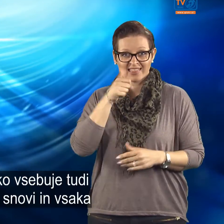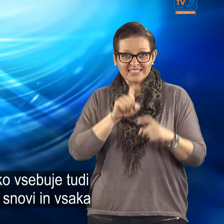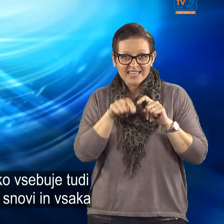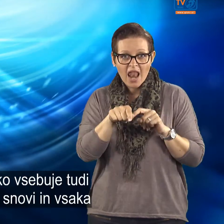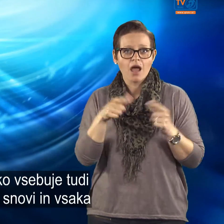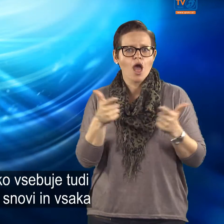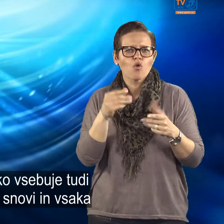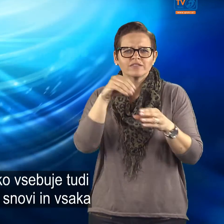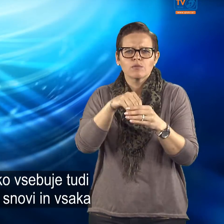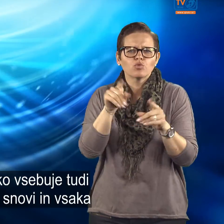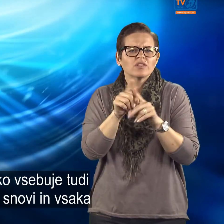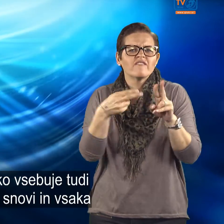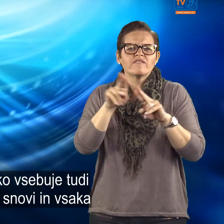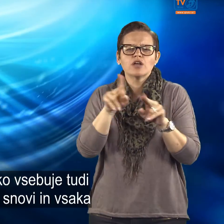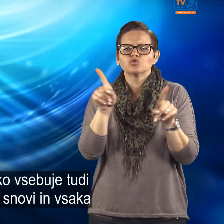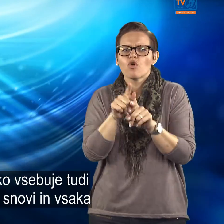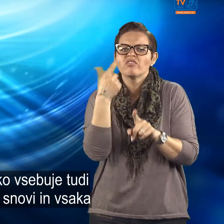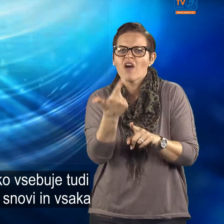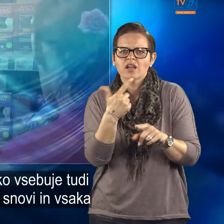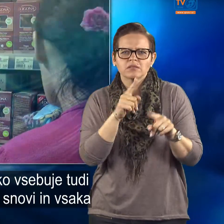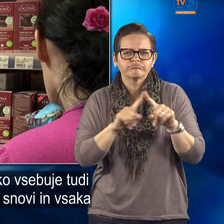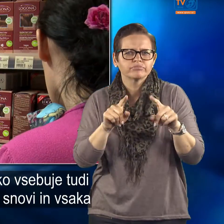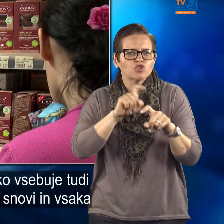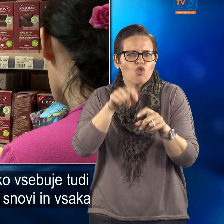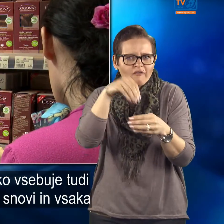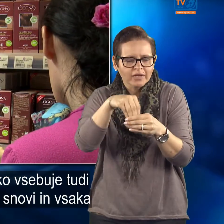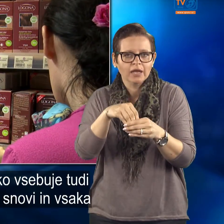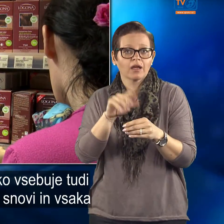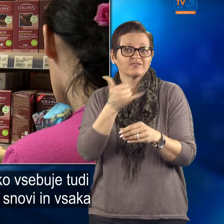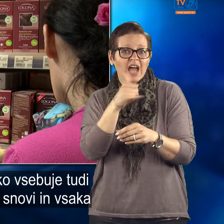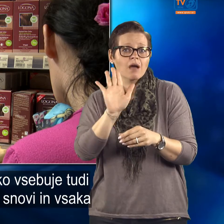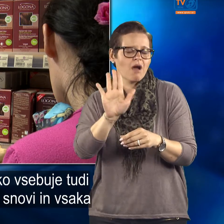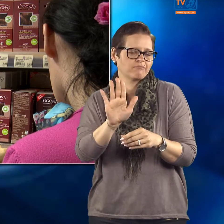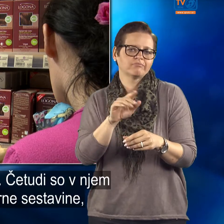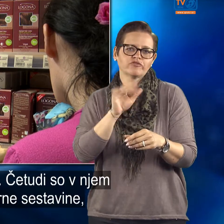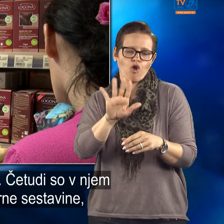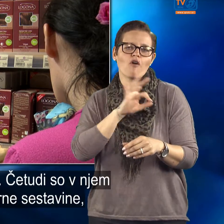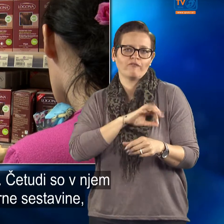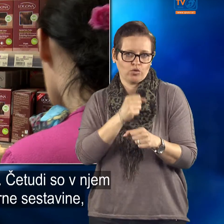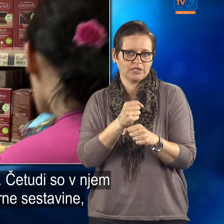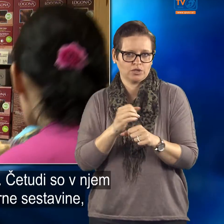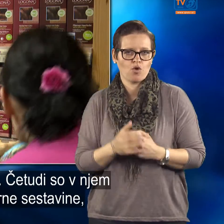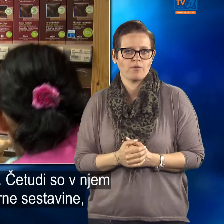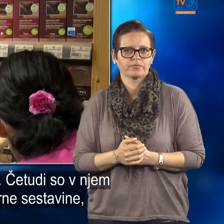En izdelek lahko vsebuje tudi več kot 20 snovi in vsaka ima svojo funkcijo.